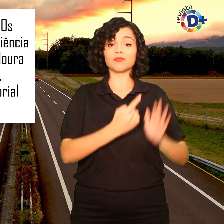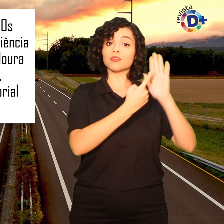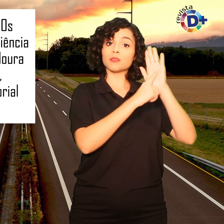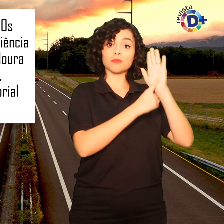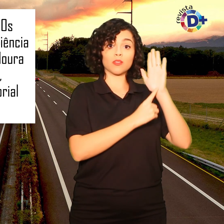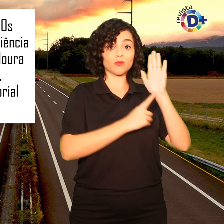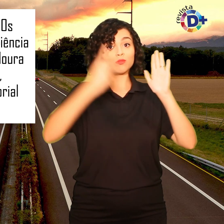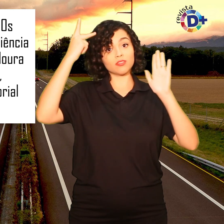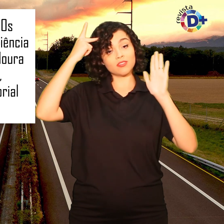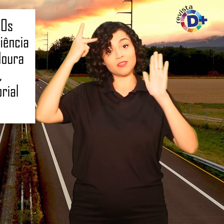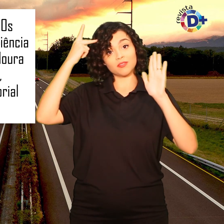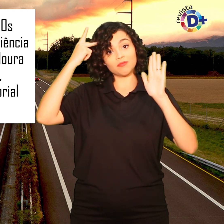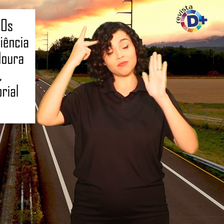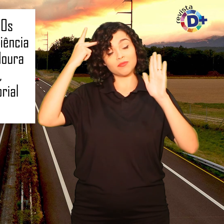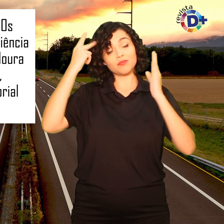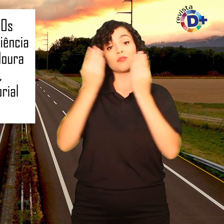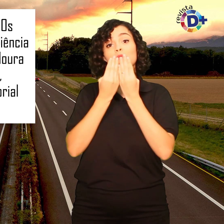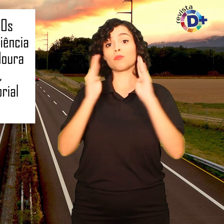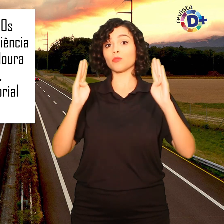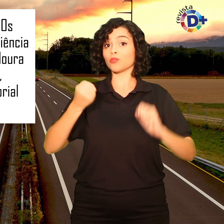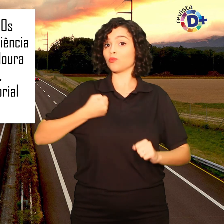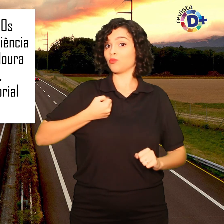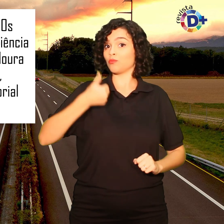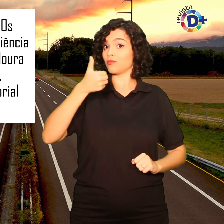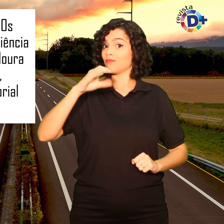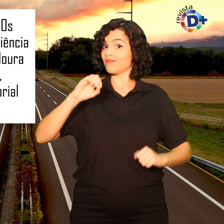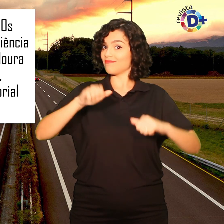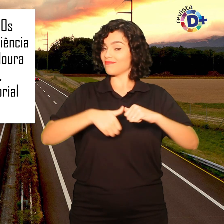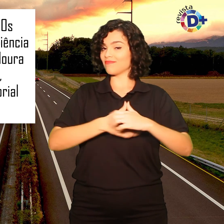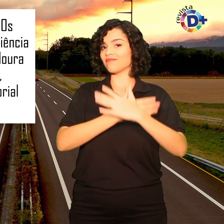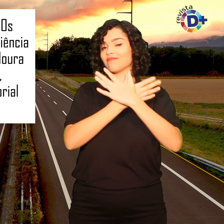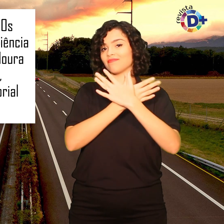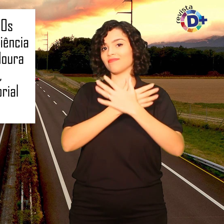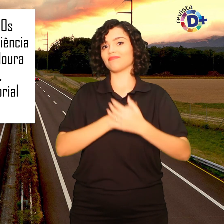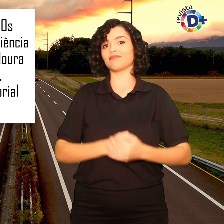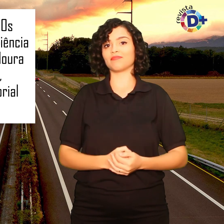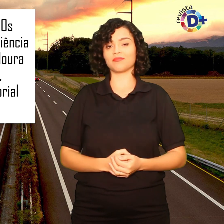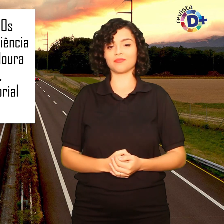barra funda são paulo portão 10 do memorial da américa latina